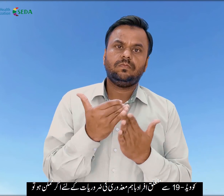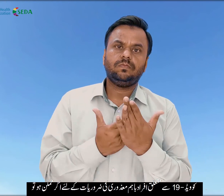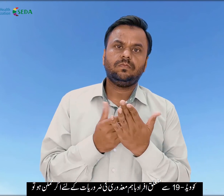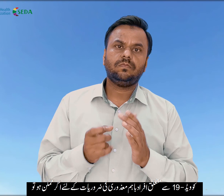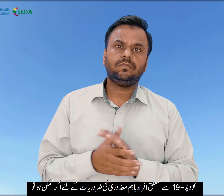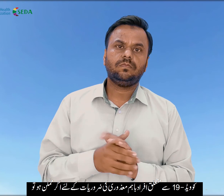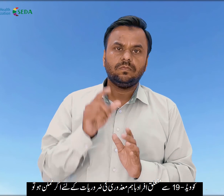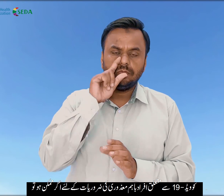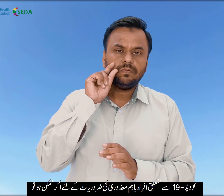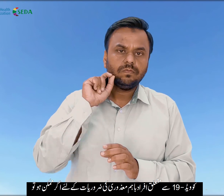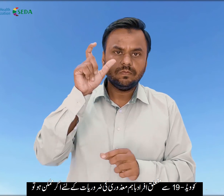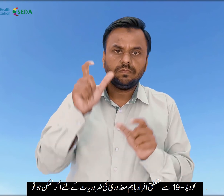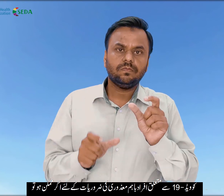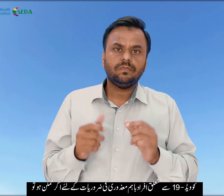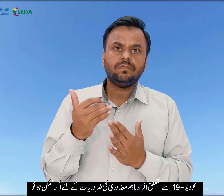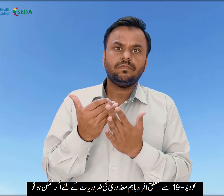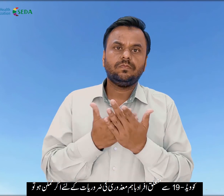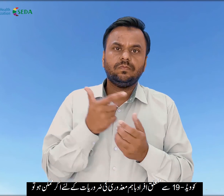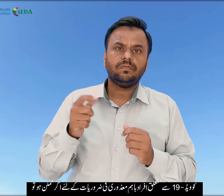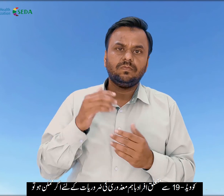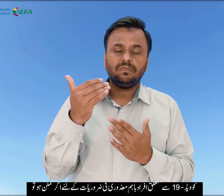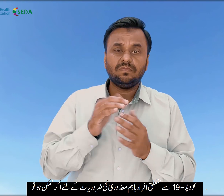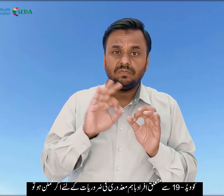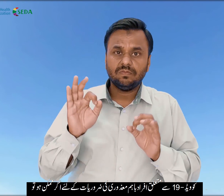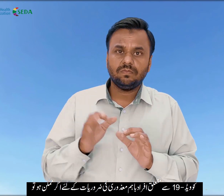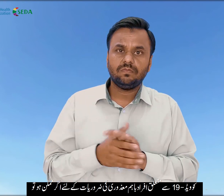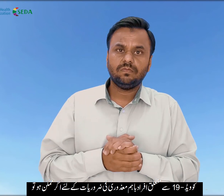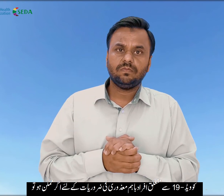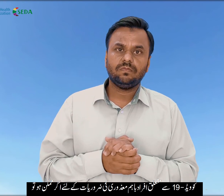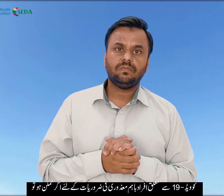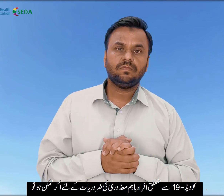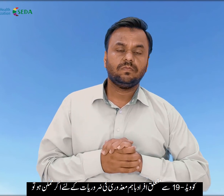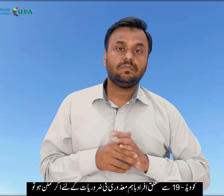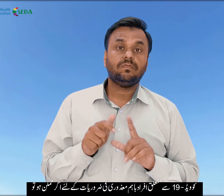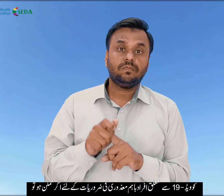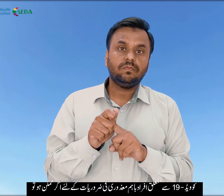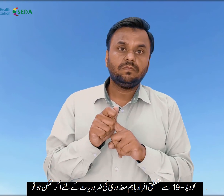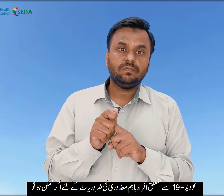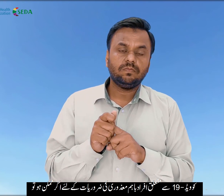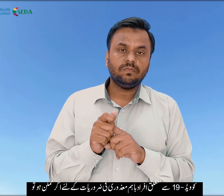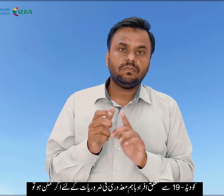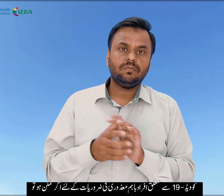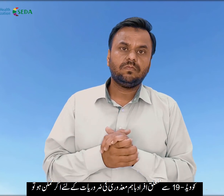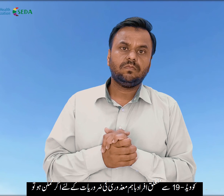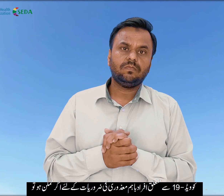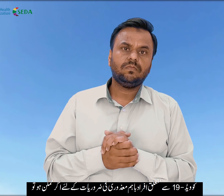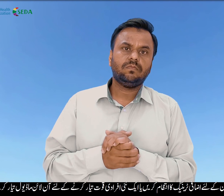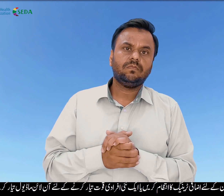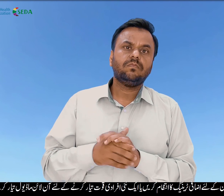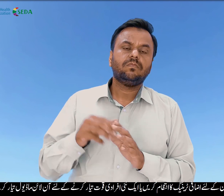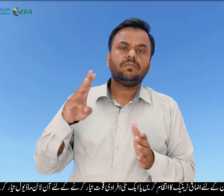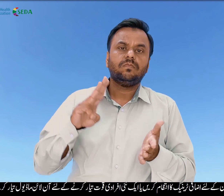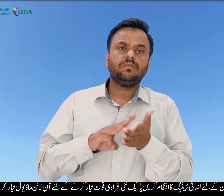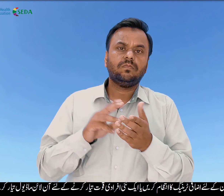کووڈ-19 سے متعلق افراد باہم معذوری کی ضروریات کے لیے اگر ممکن ہو تو کارکنان کے